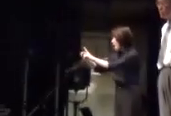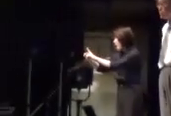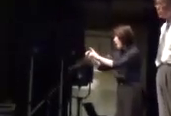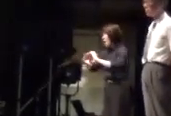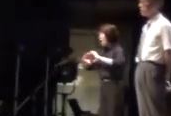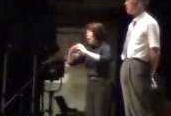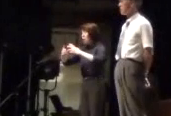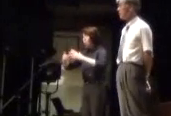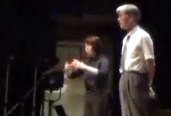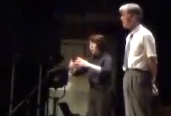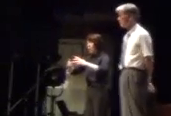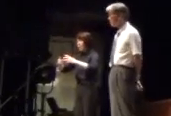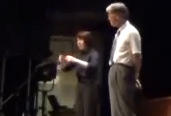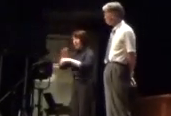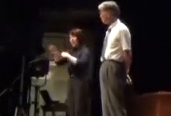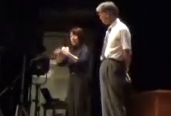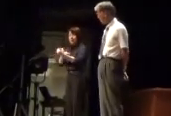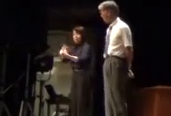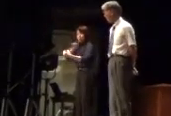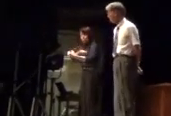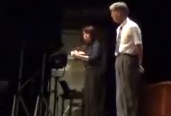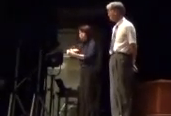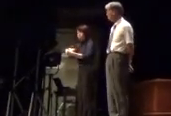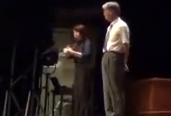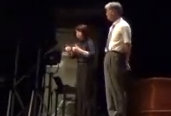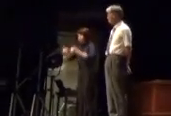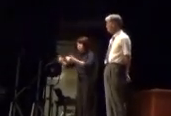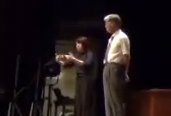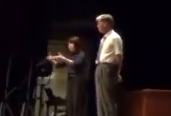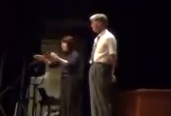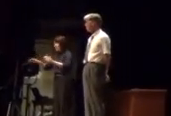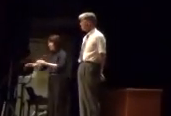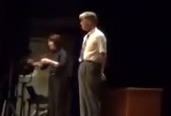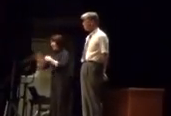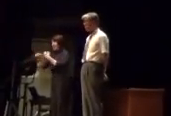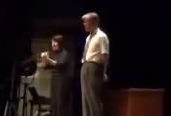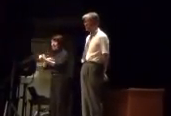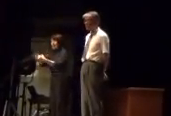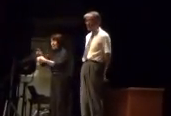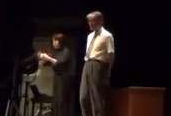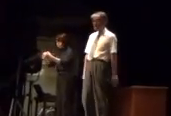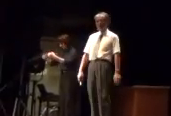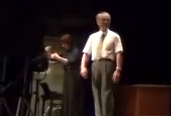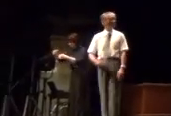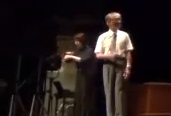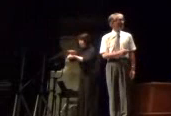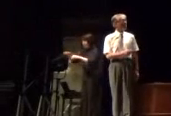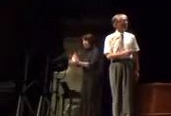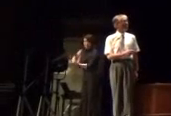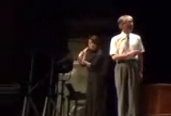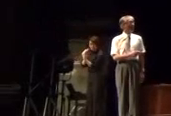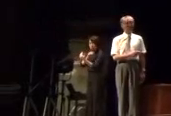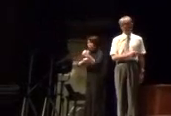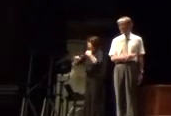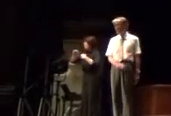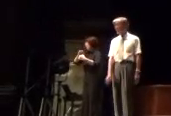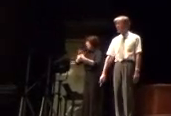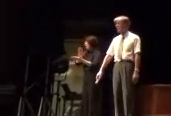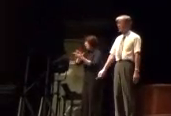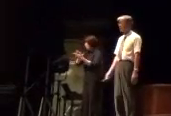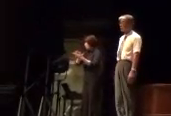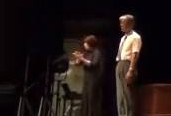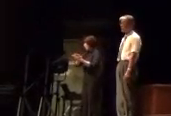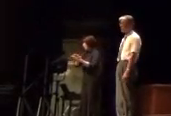際的な原子力推進団体、原子力マフィアの 一つの組織である IAEA という組織があるの